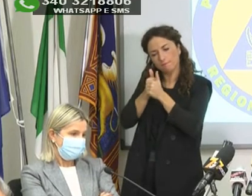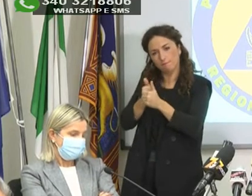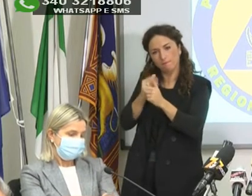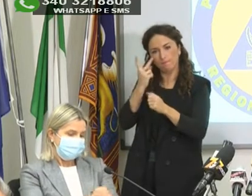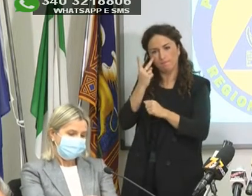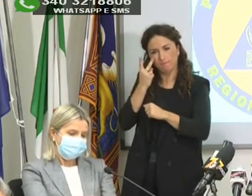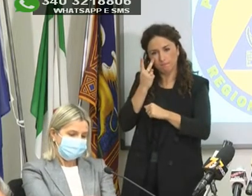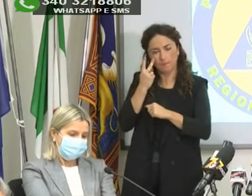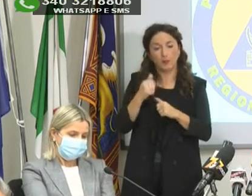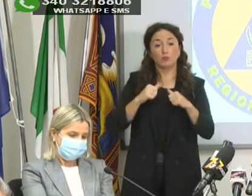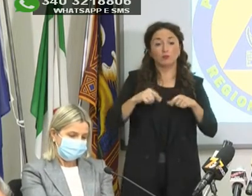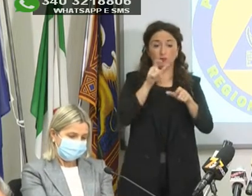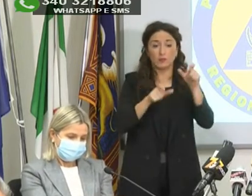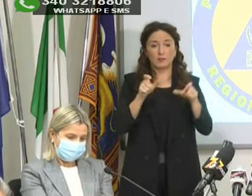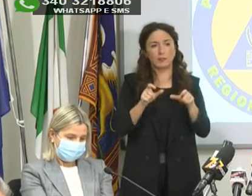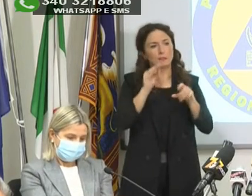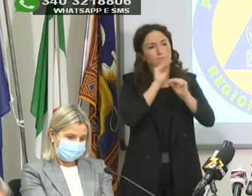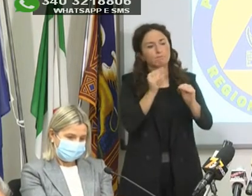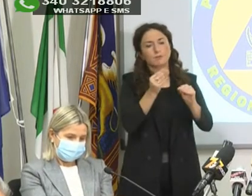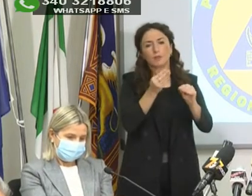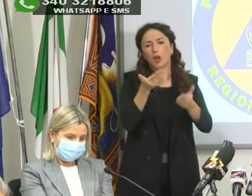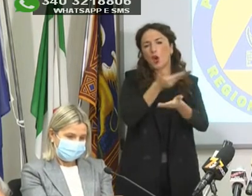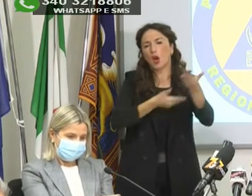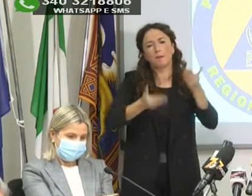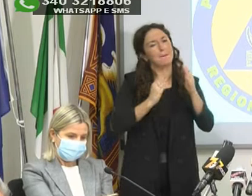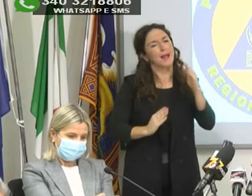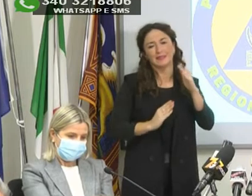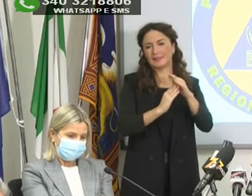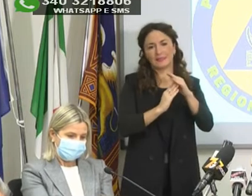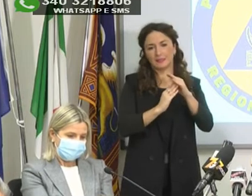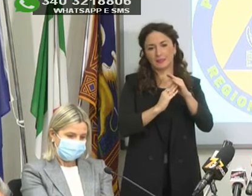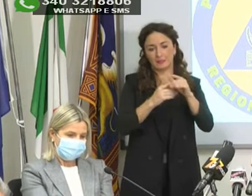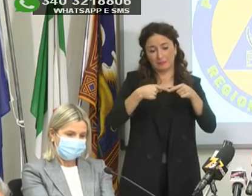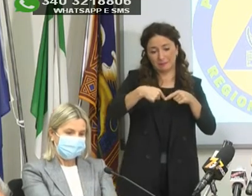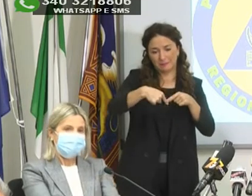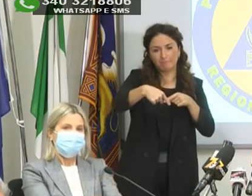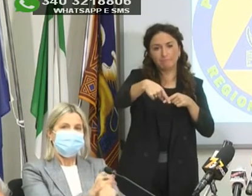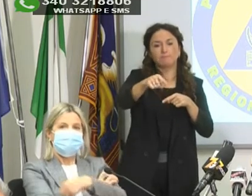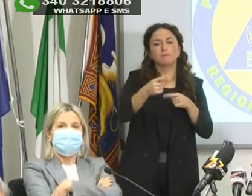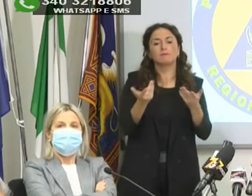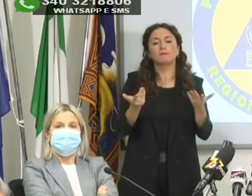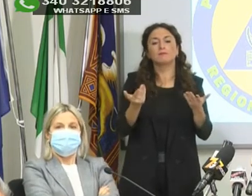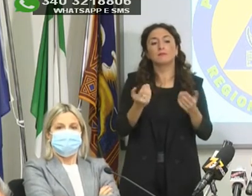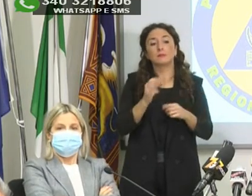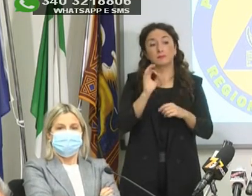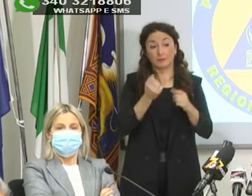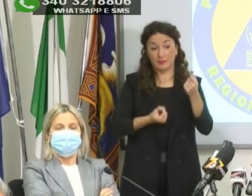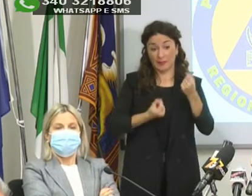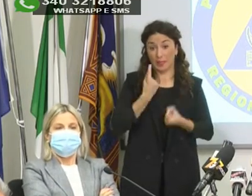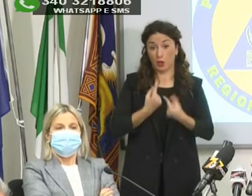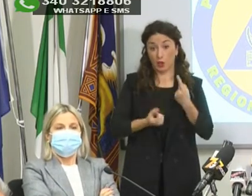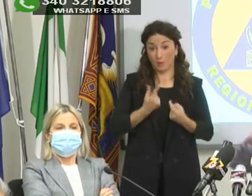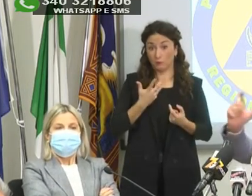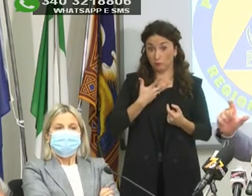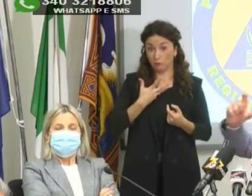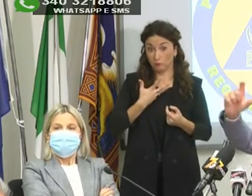Diciamo ai cittadini che chiediamo la massima collaborazione in queste ore, in questi giorni, affinché se hanno sintomi, perché